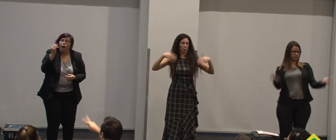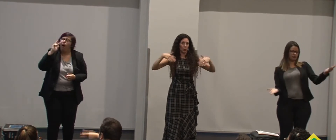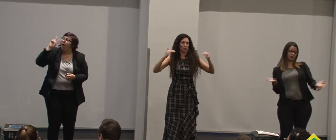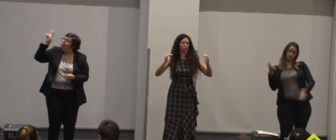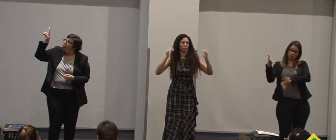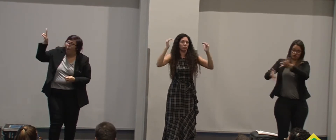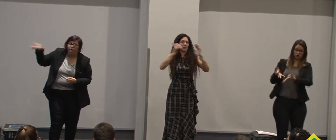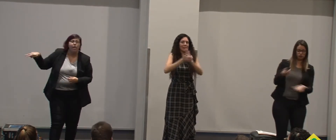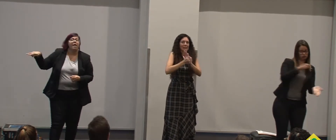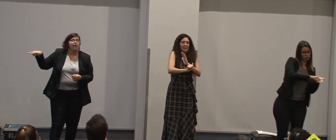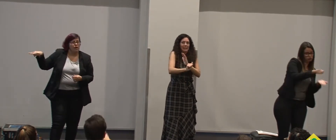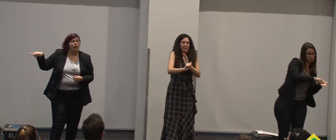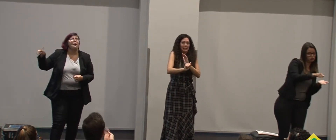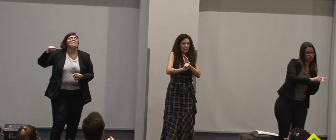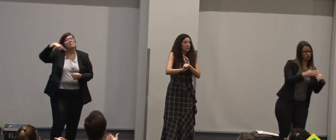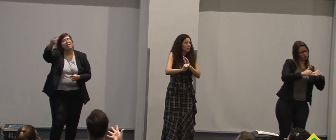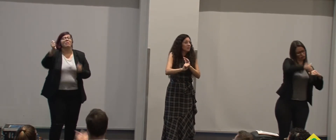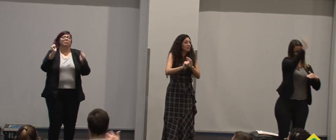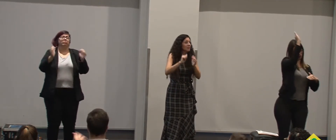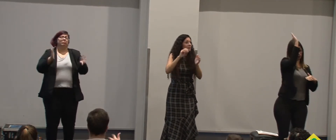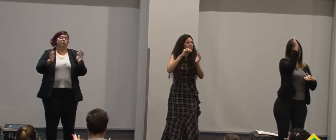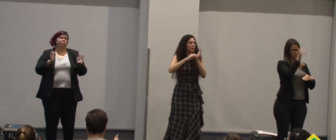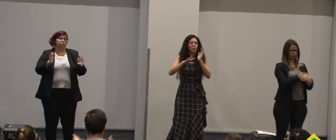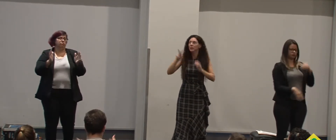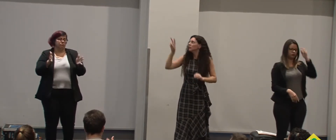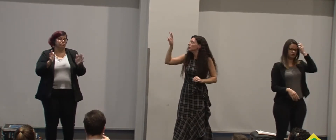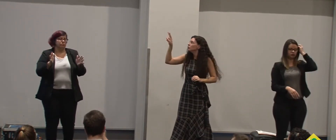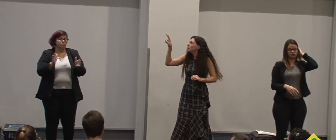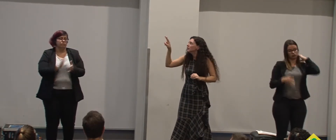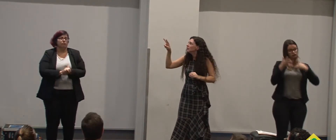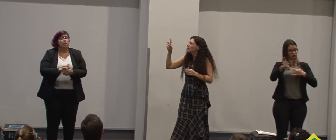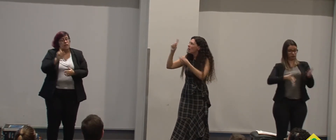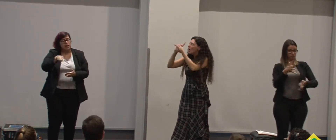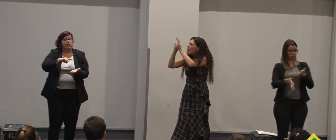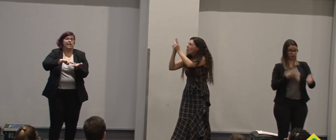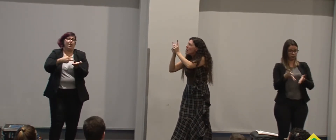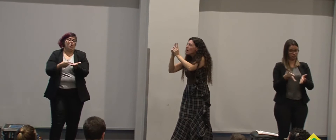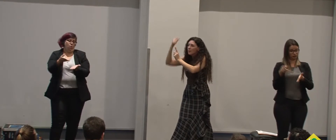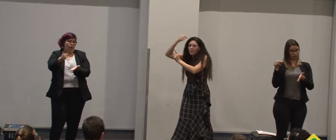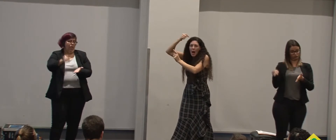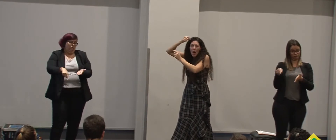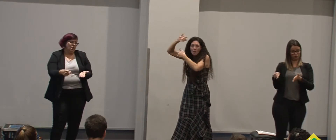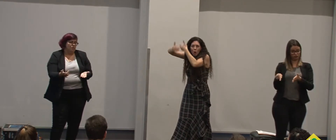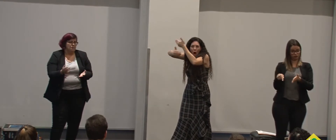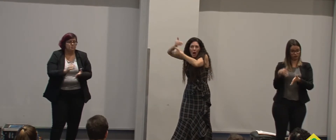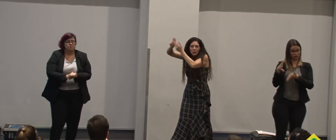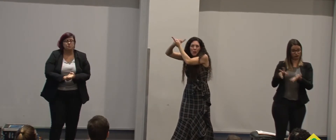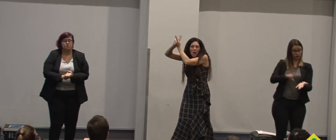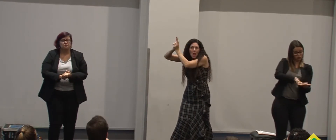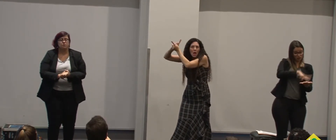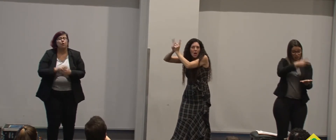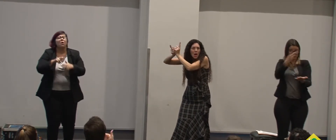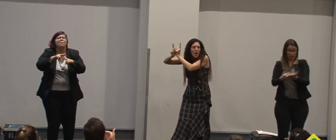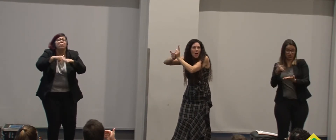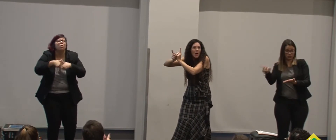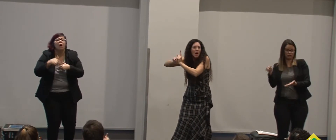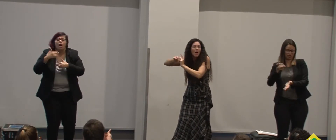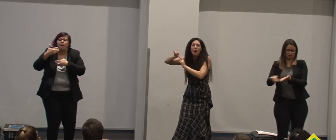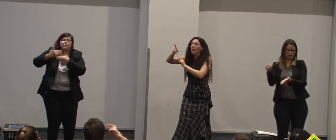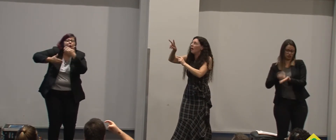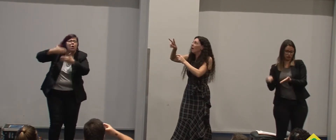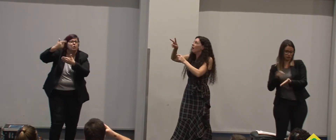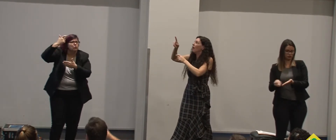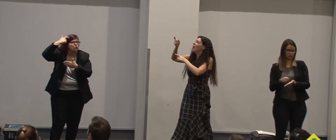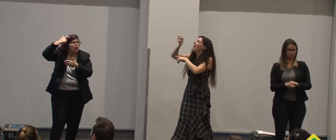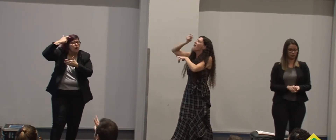né? Onde existe uma fluência importante da sinalização, da utilização da língua de sinais, porque